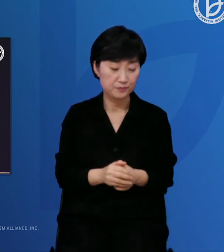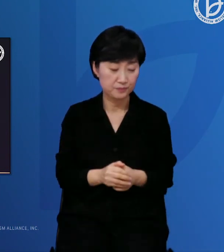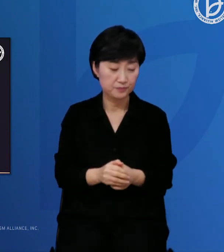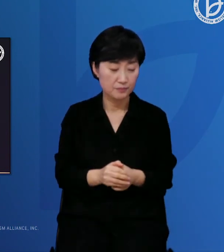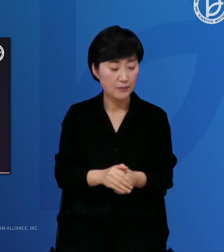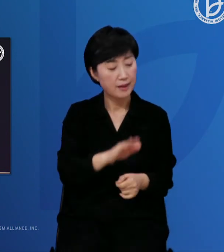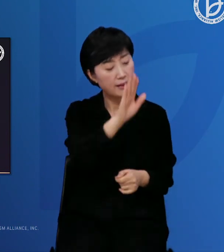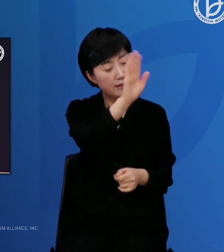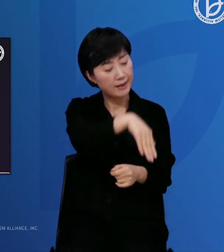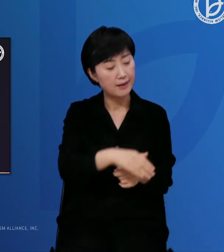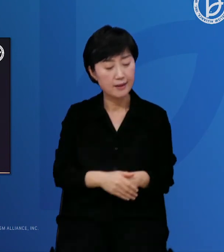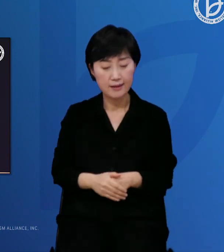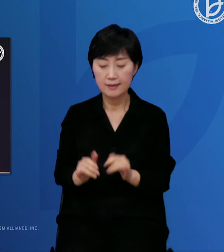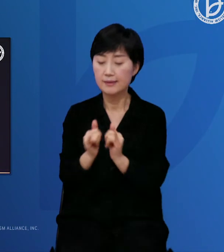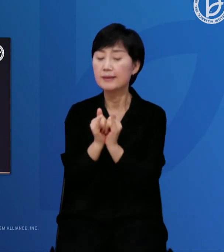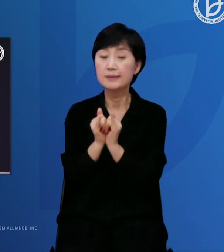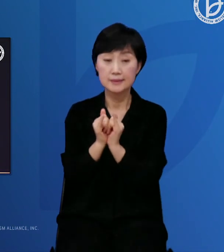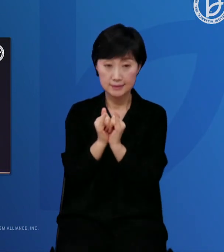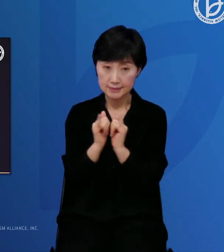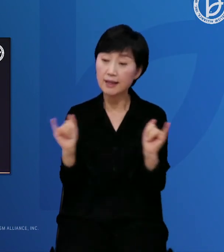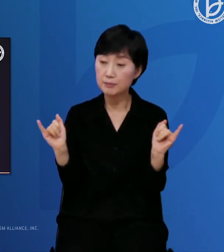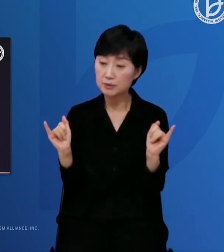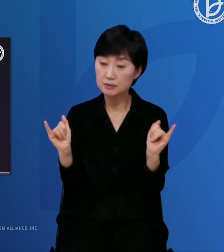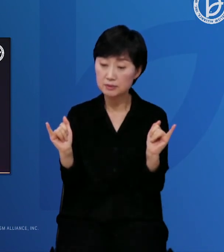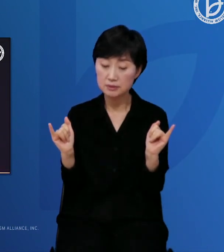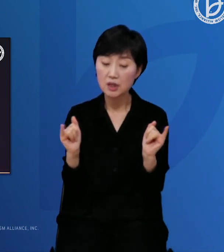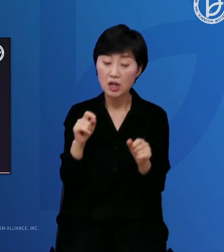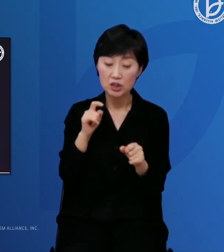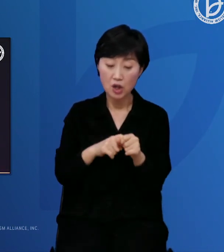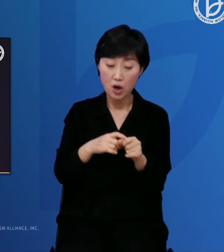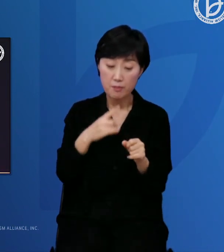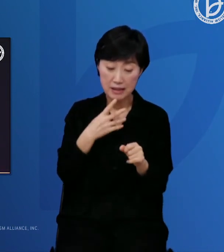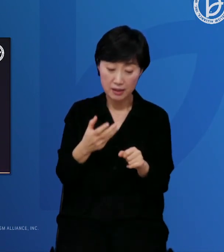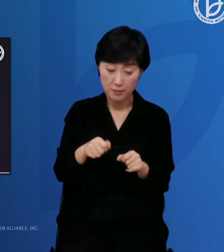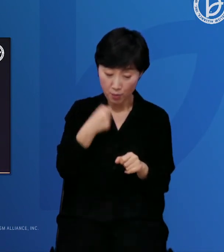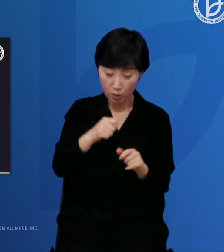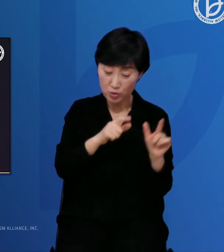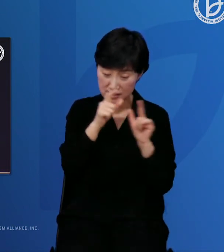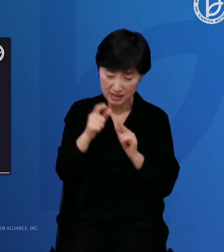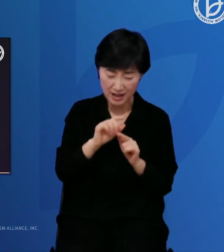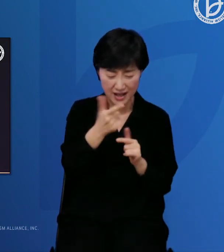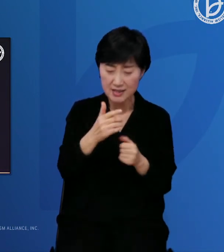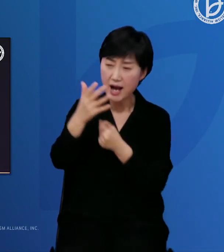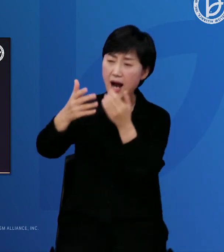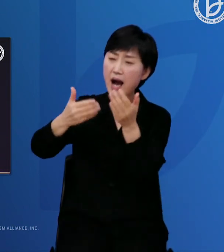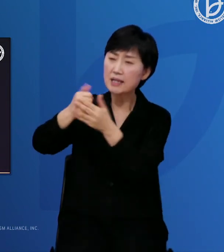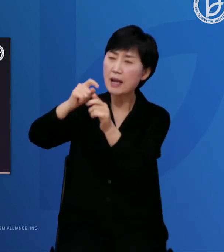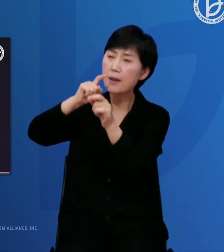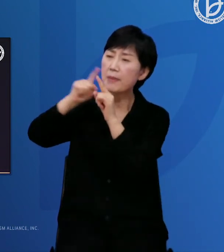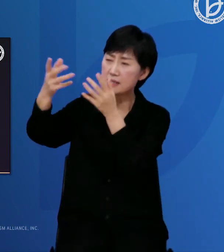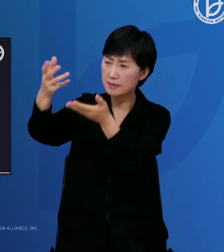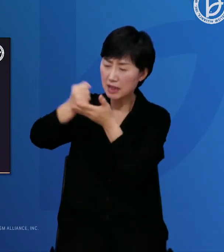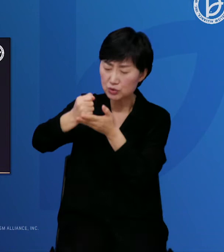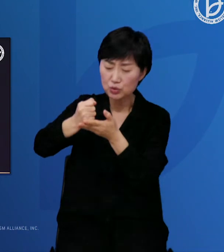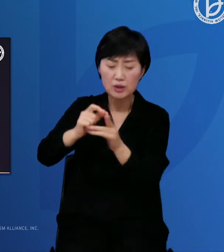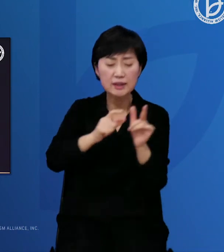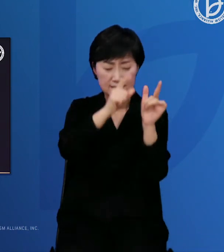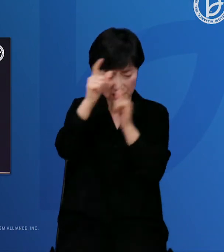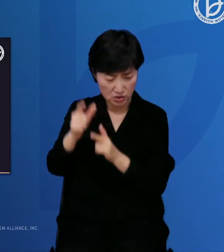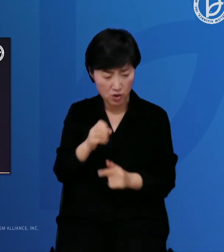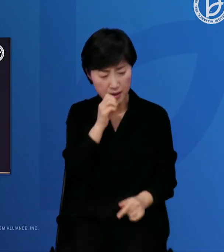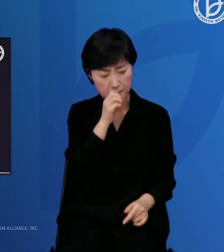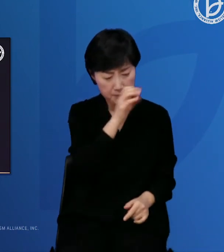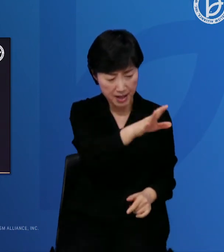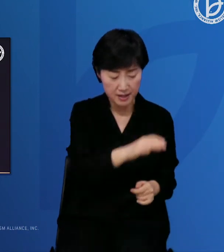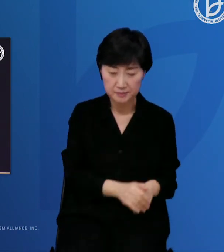사람이 떡으로만 사는 것이 아니고 하나님의 말씀으로 살 것이다라고 말하니까 그 다음 시험을 걸으세요. And when Jesus responds, man